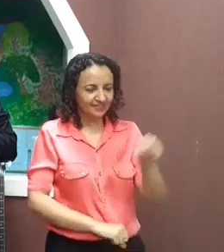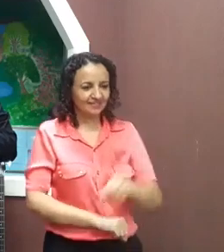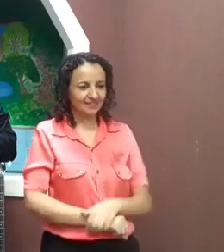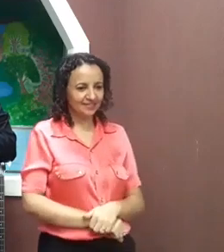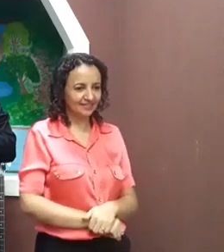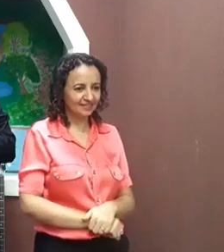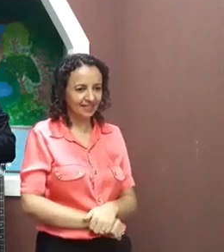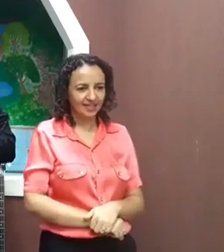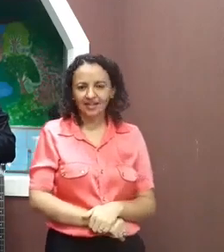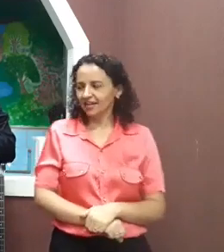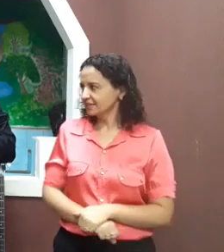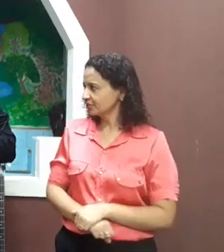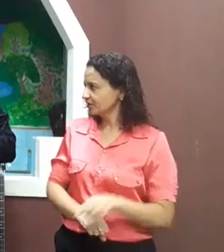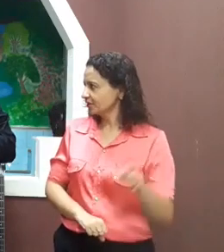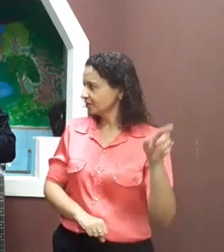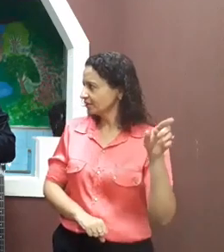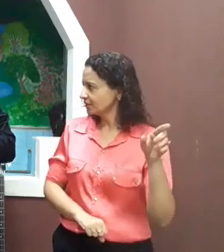Entendeu?